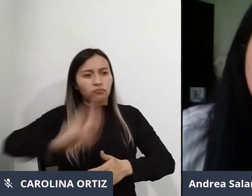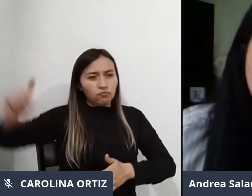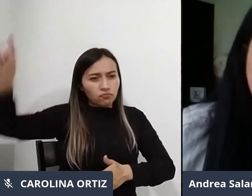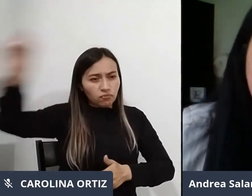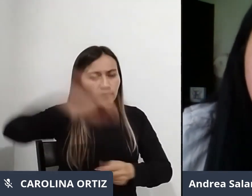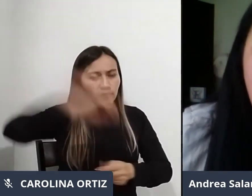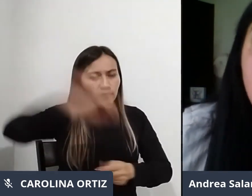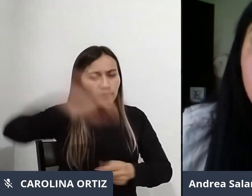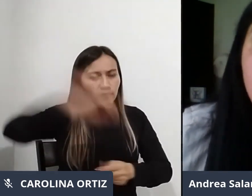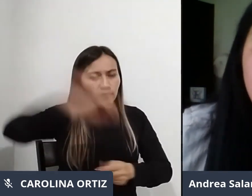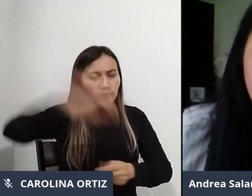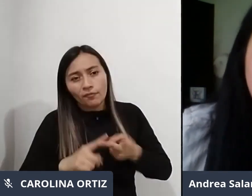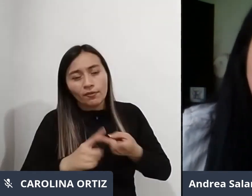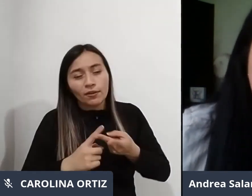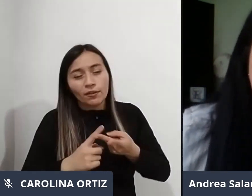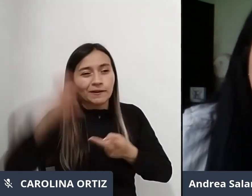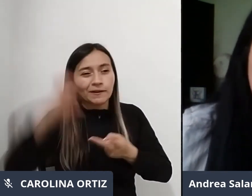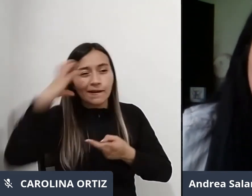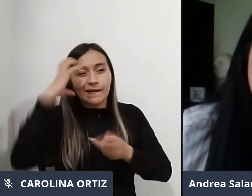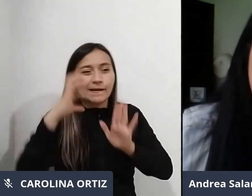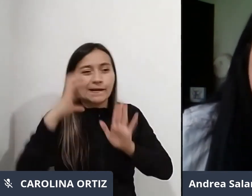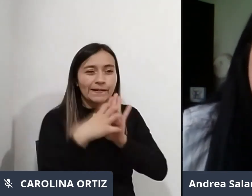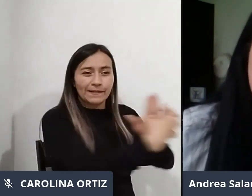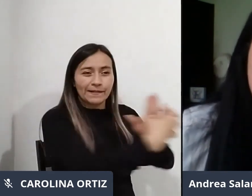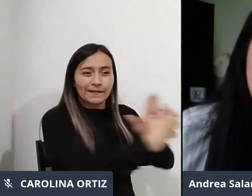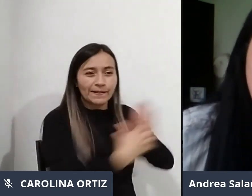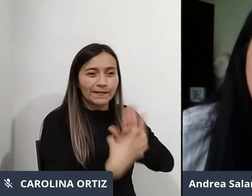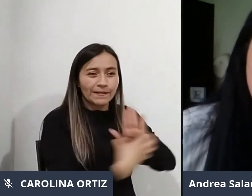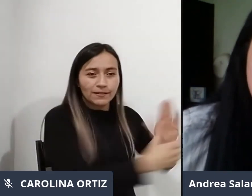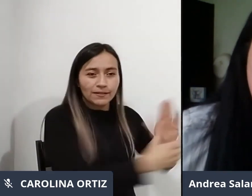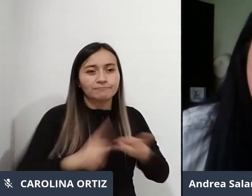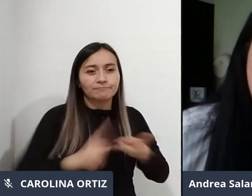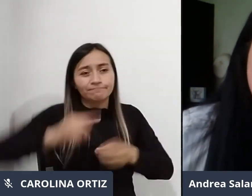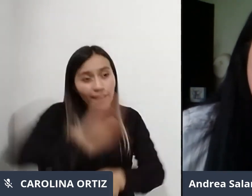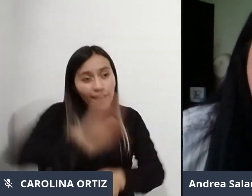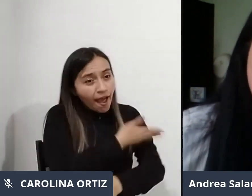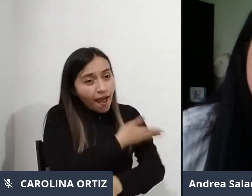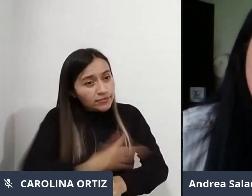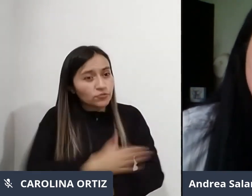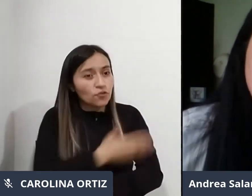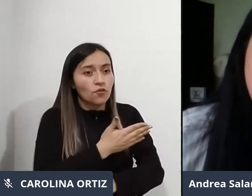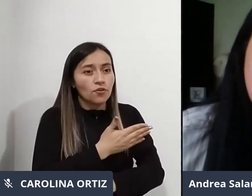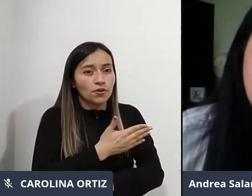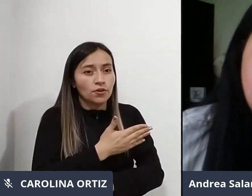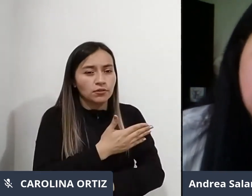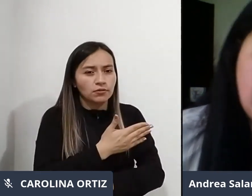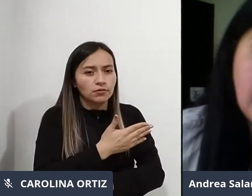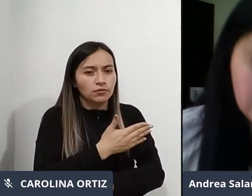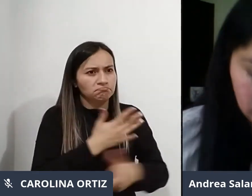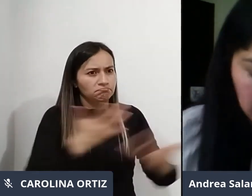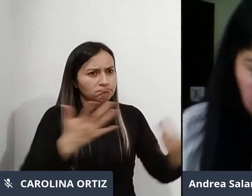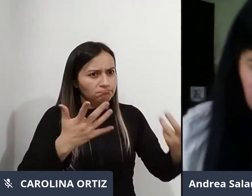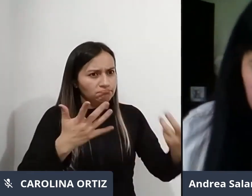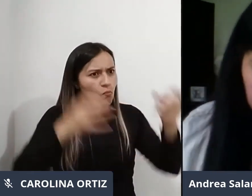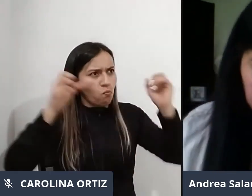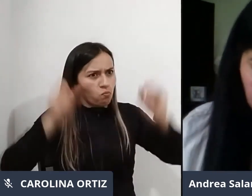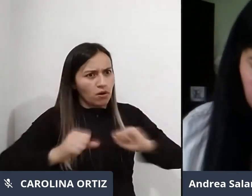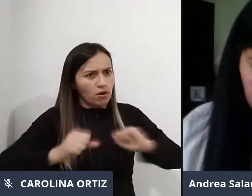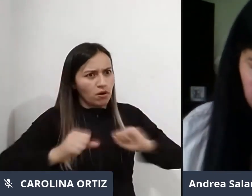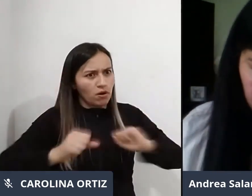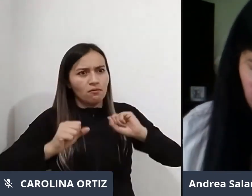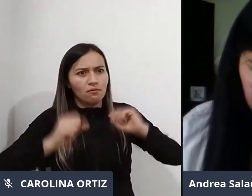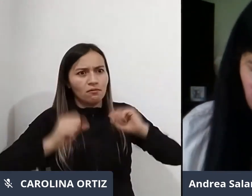caricaturas, canciones, bueno, en fin, una serie de potencialidades de análisis del mundo que puede darnos el arte desde